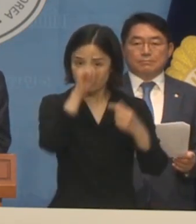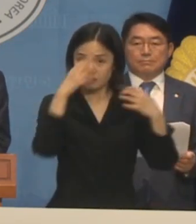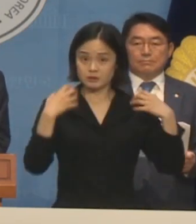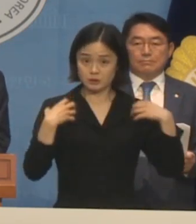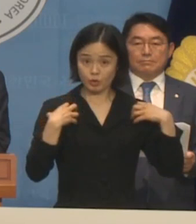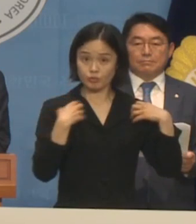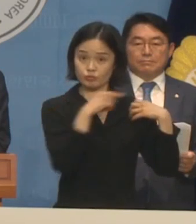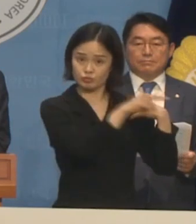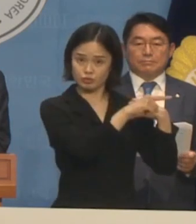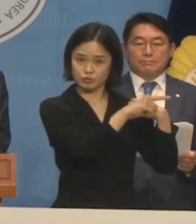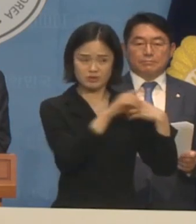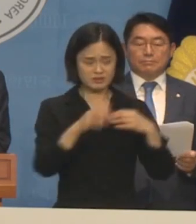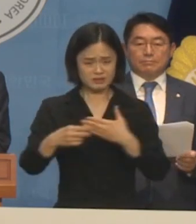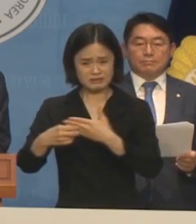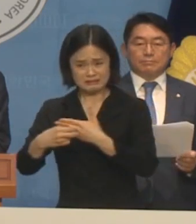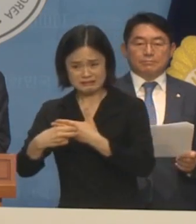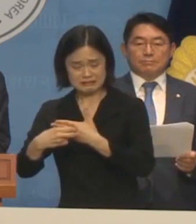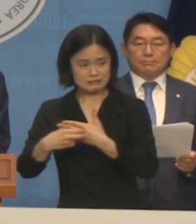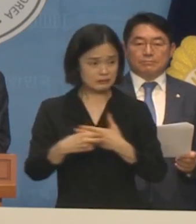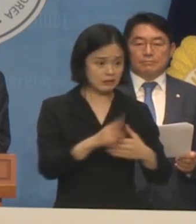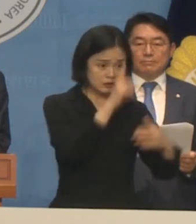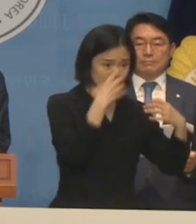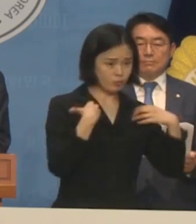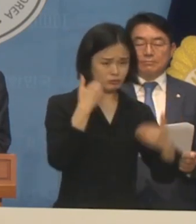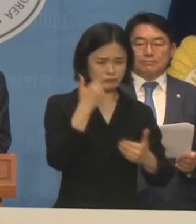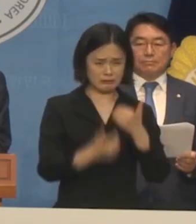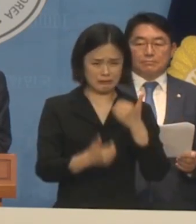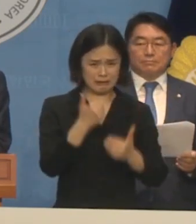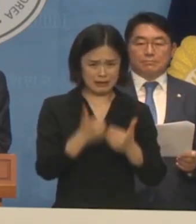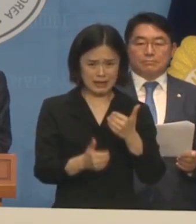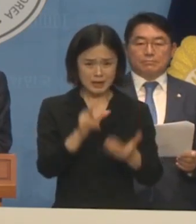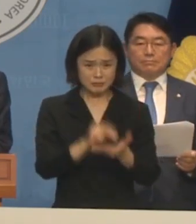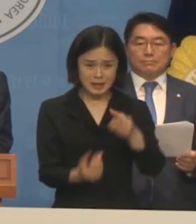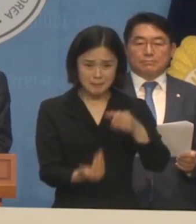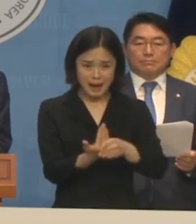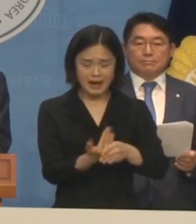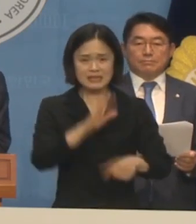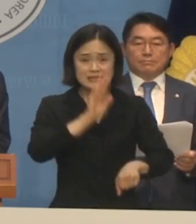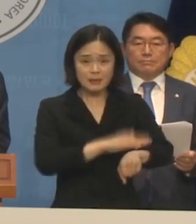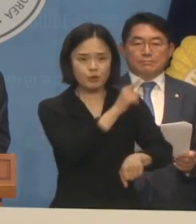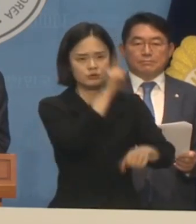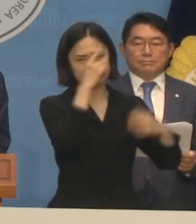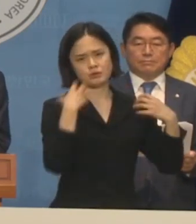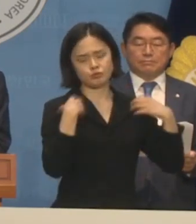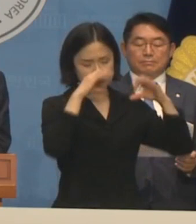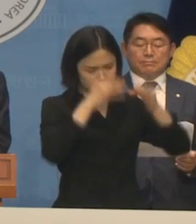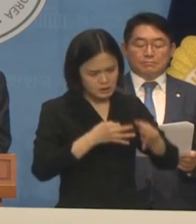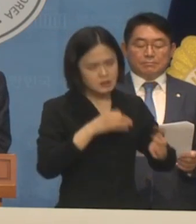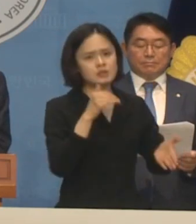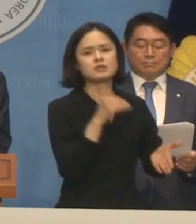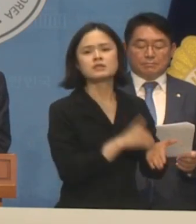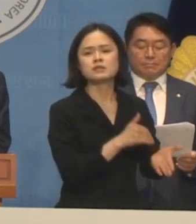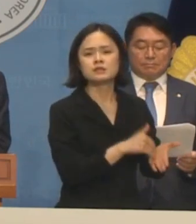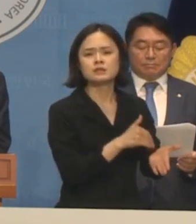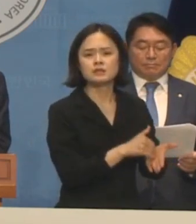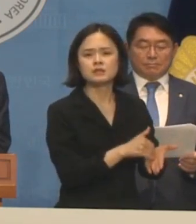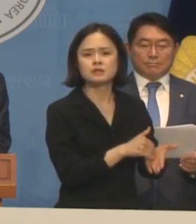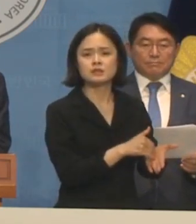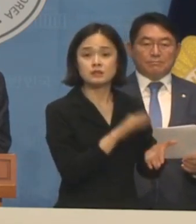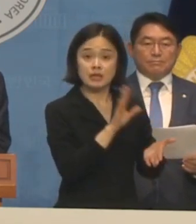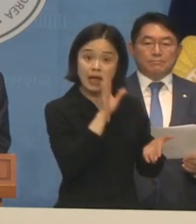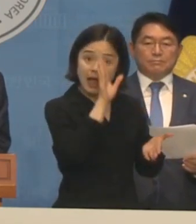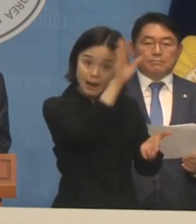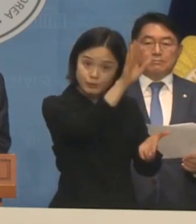최악의 의정 갈등을 초래한 책임을 무겁게 자성하고 독단적 의사결정과 과학적 근거 부재에